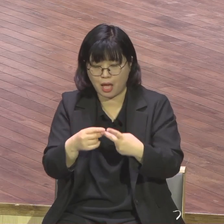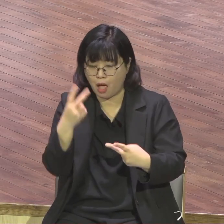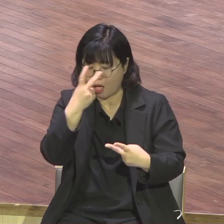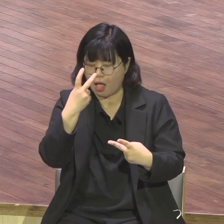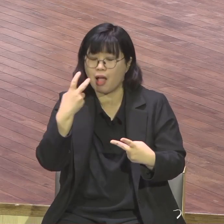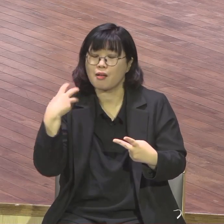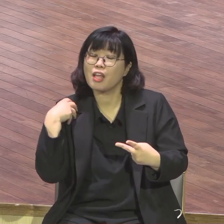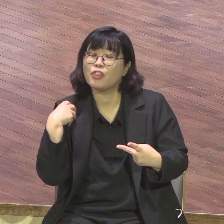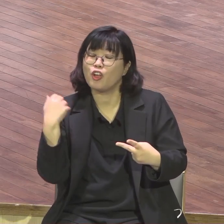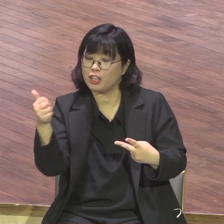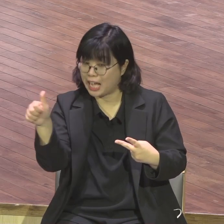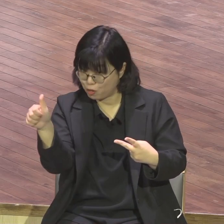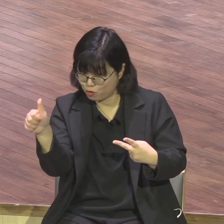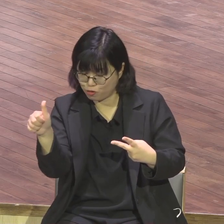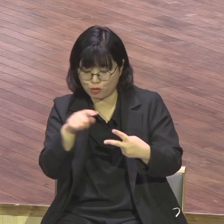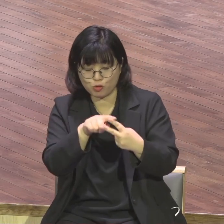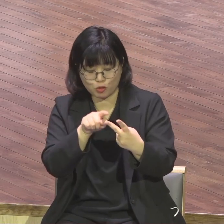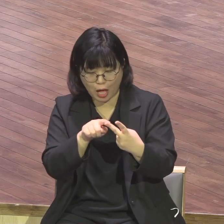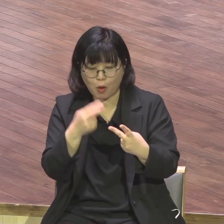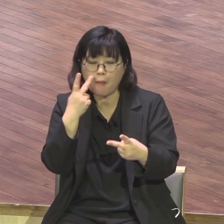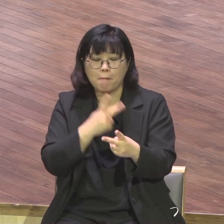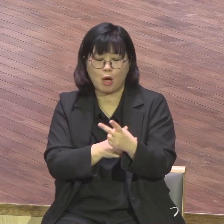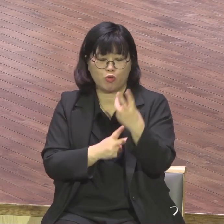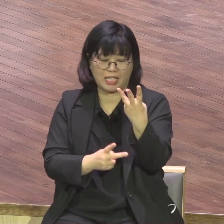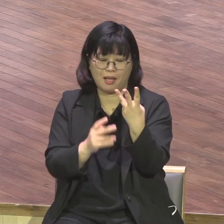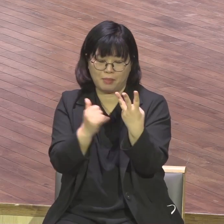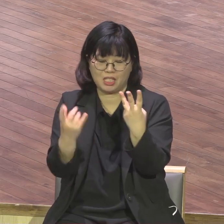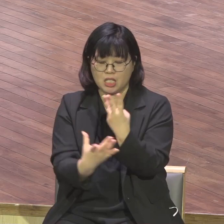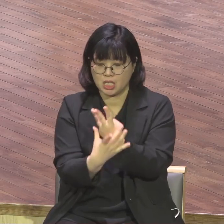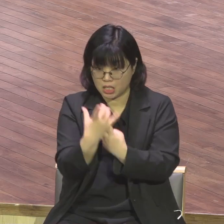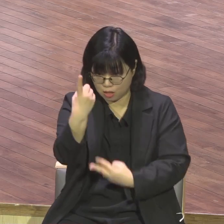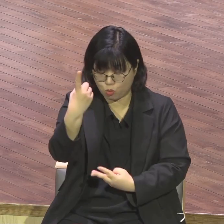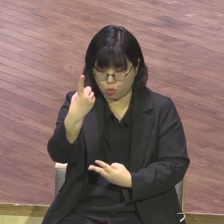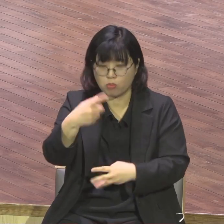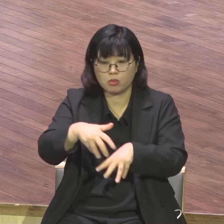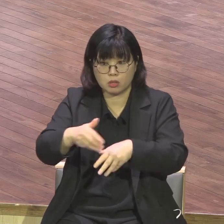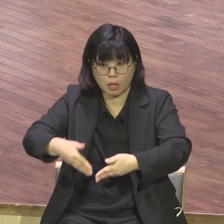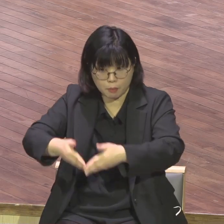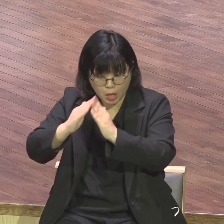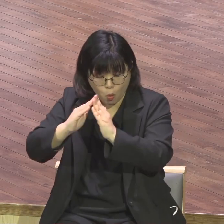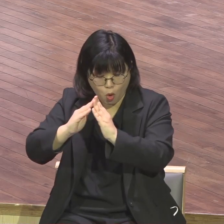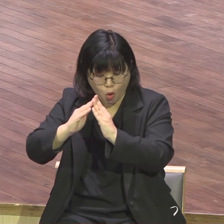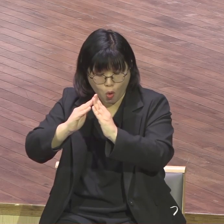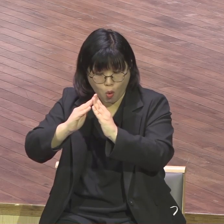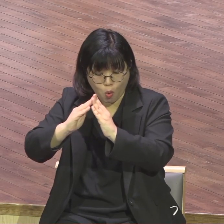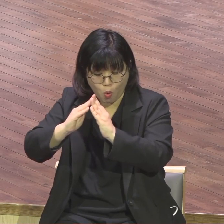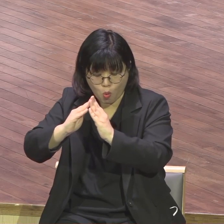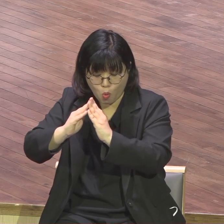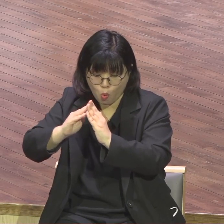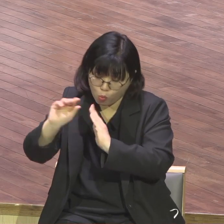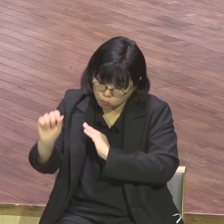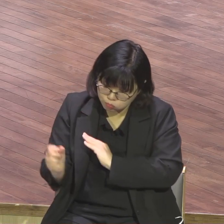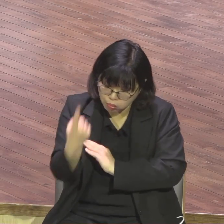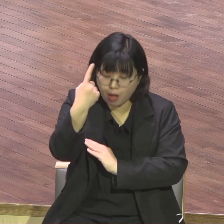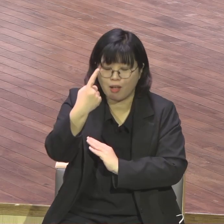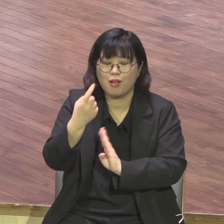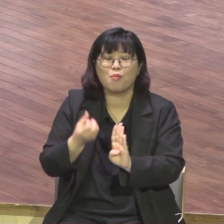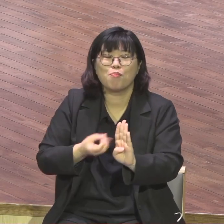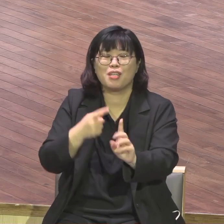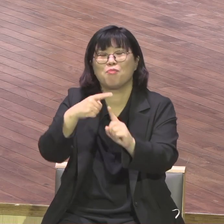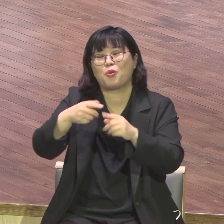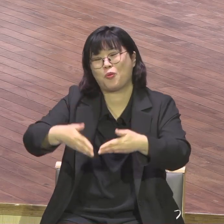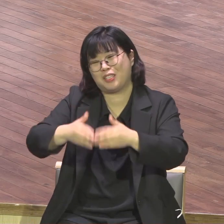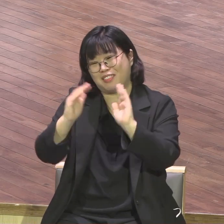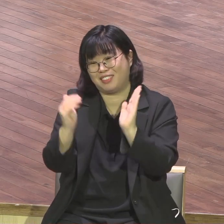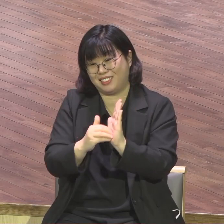사도행전 18장에도 보면 고린도 지역 복음화를 위해서 바울이 브리스가 아굴라 부부와 삼위일체가 됐어요.